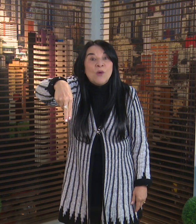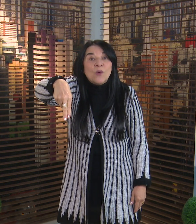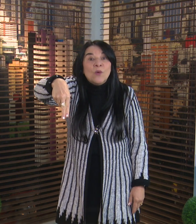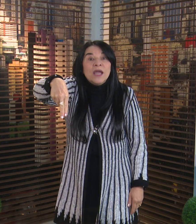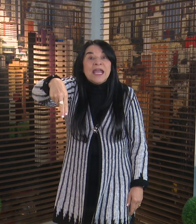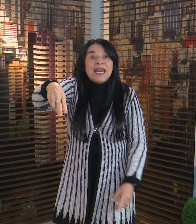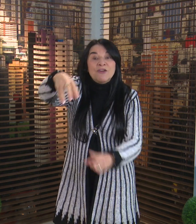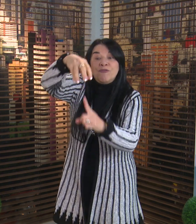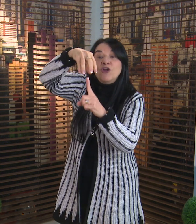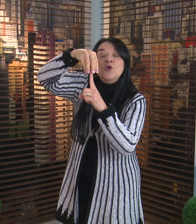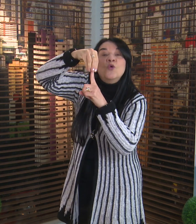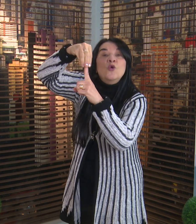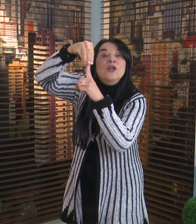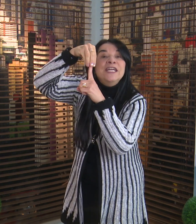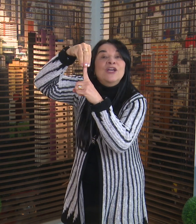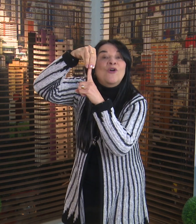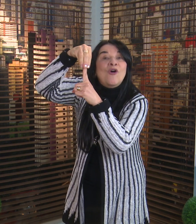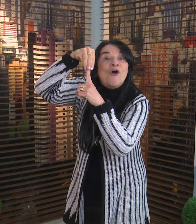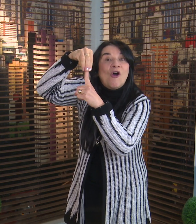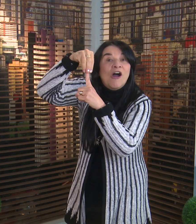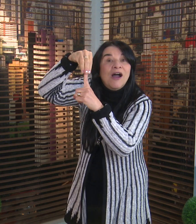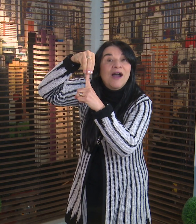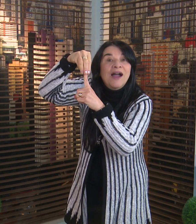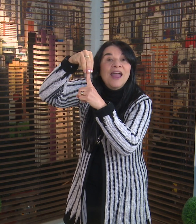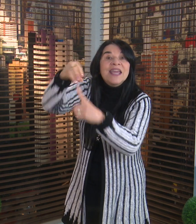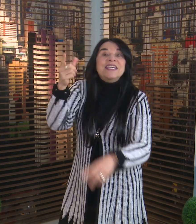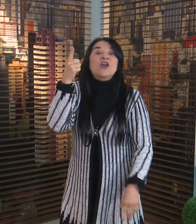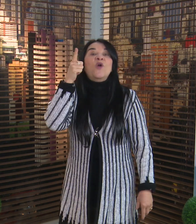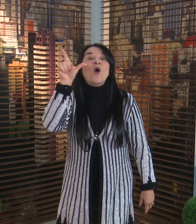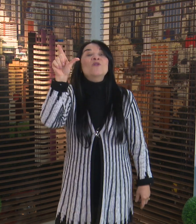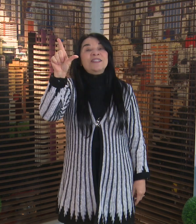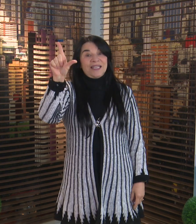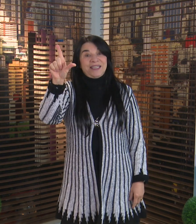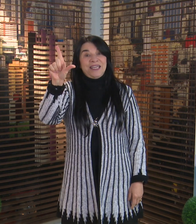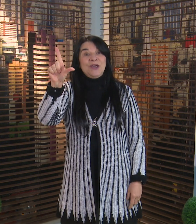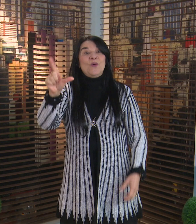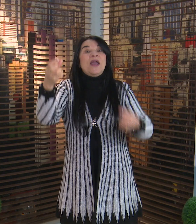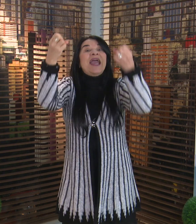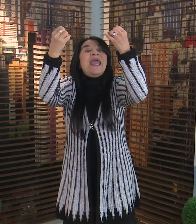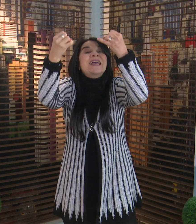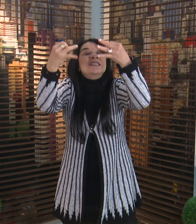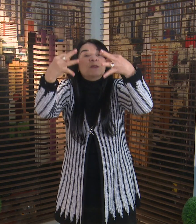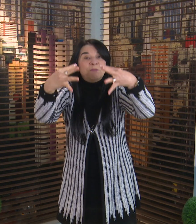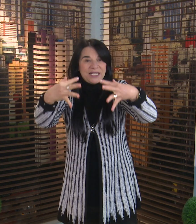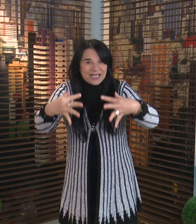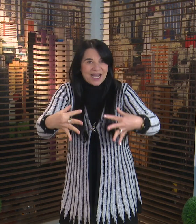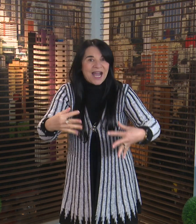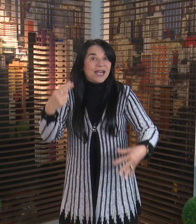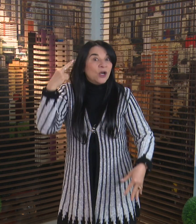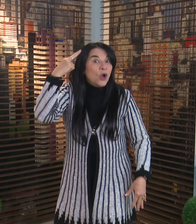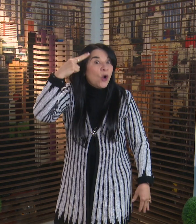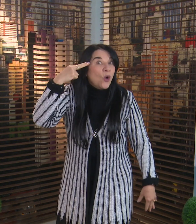Daniel, ele foi o único que conseguiu explicar